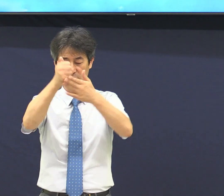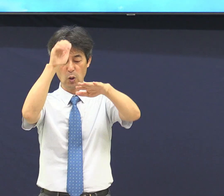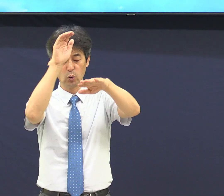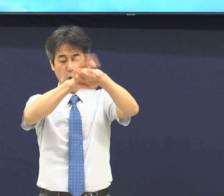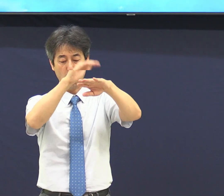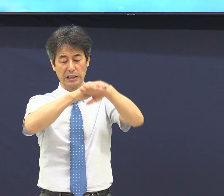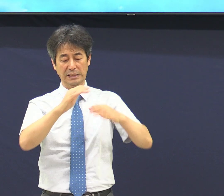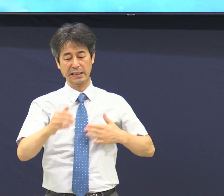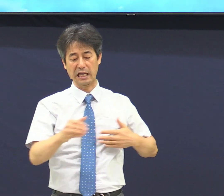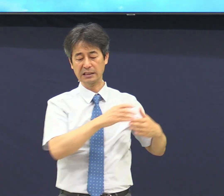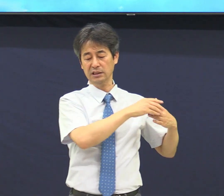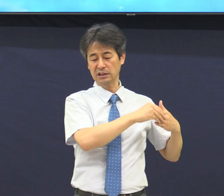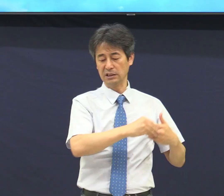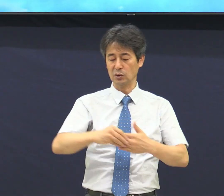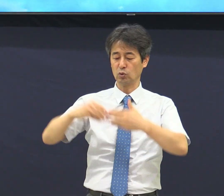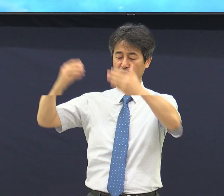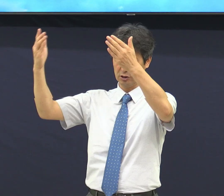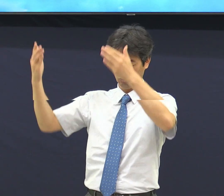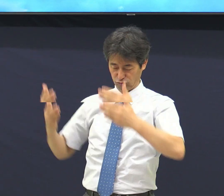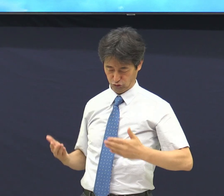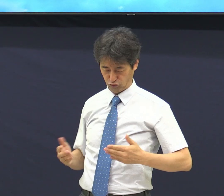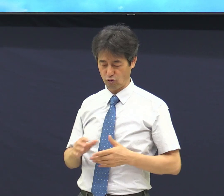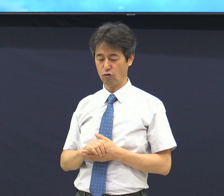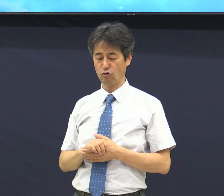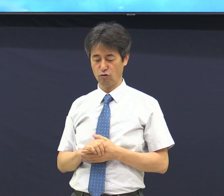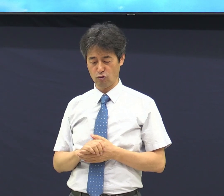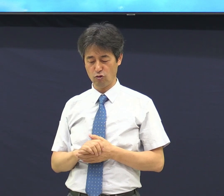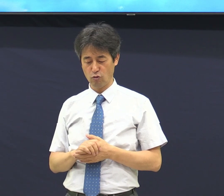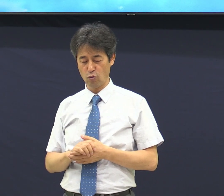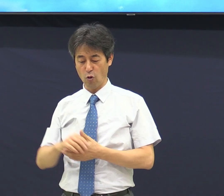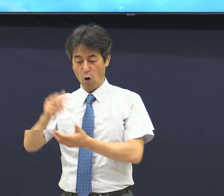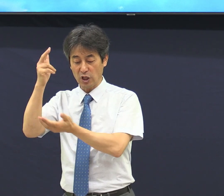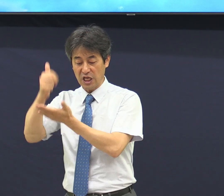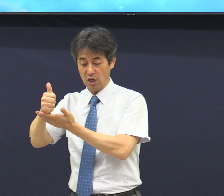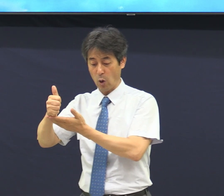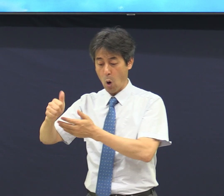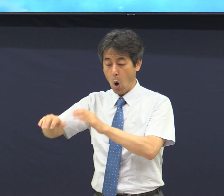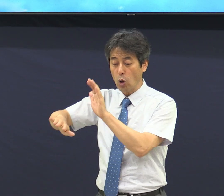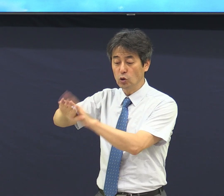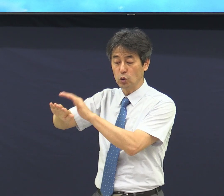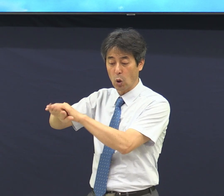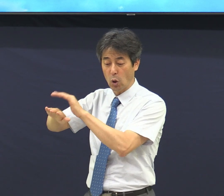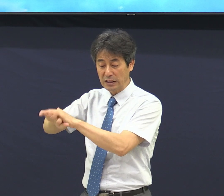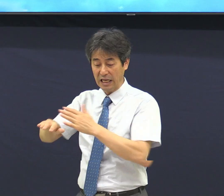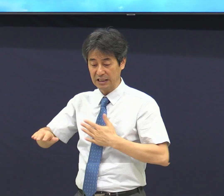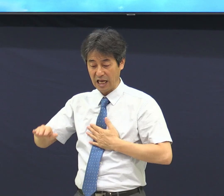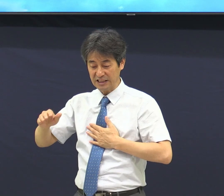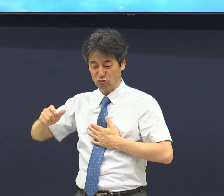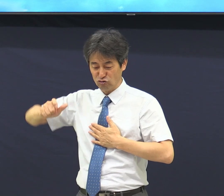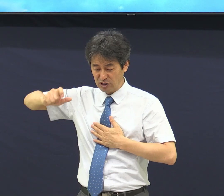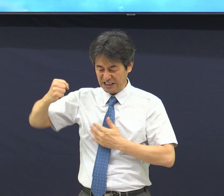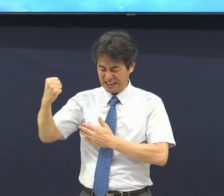거기서도 주의 오른손이 나를 이끌어 주실 것이다. 주의